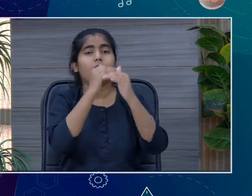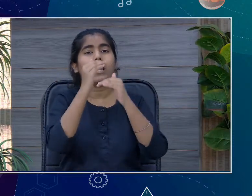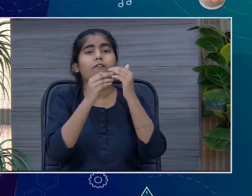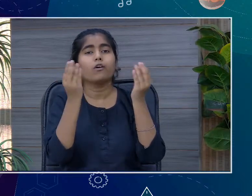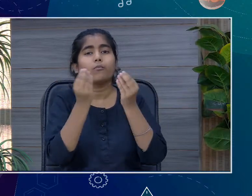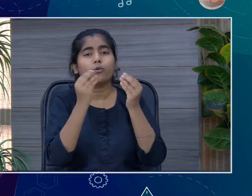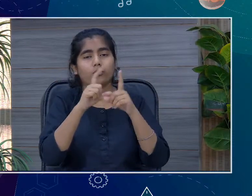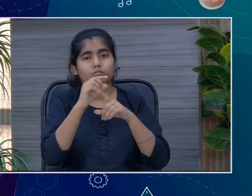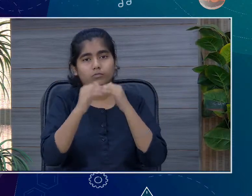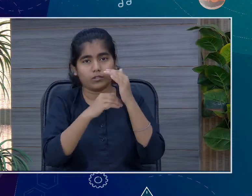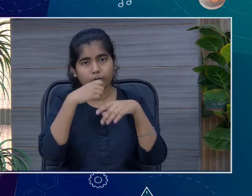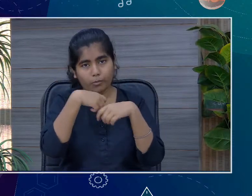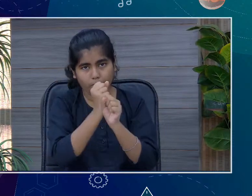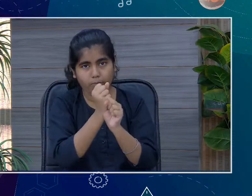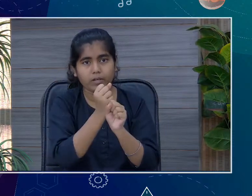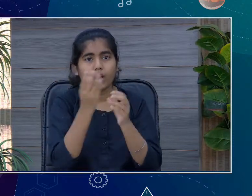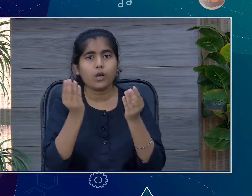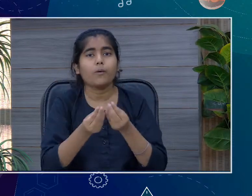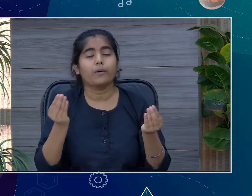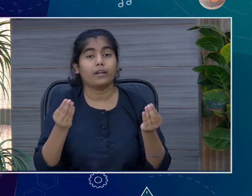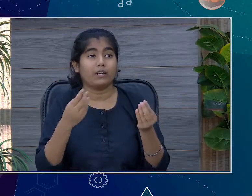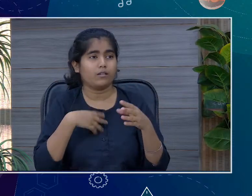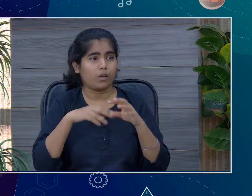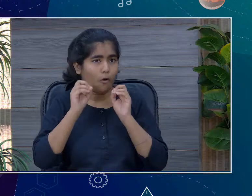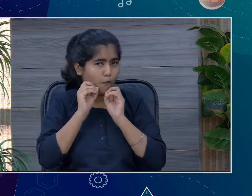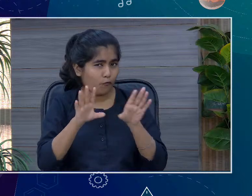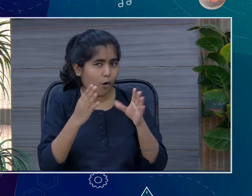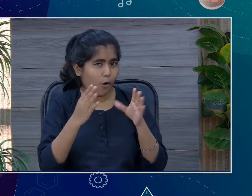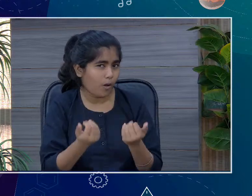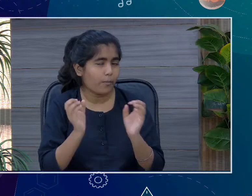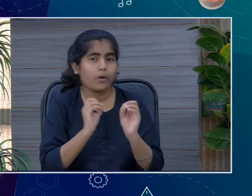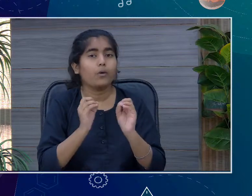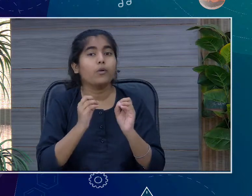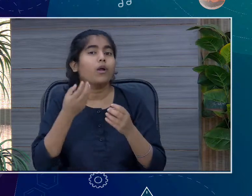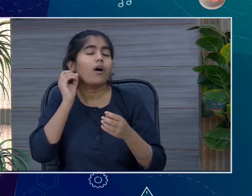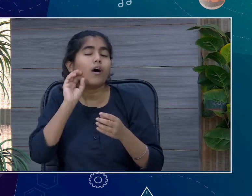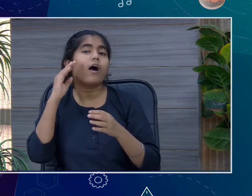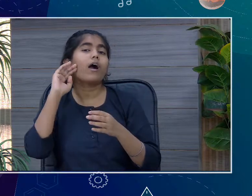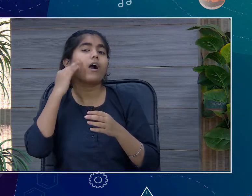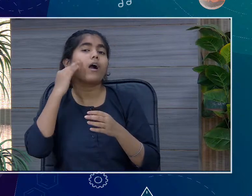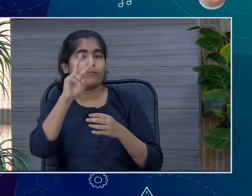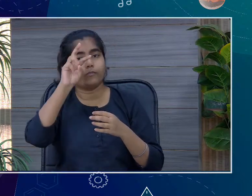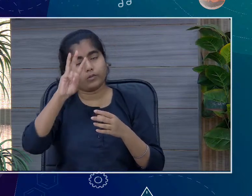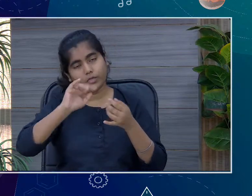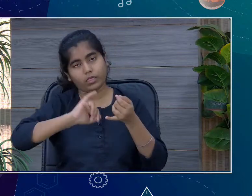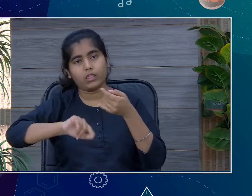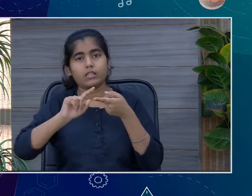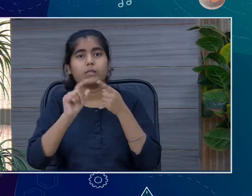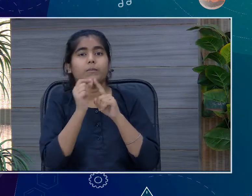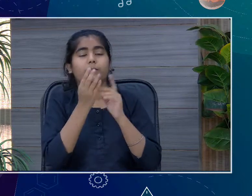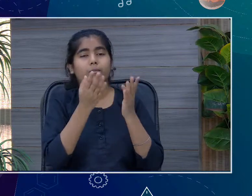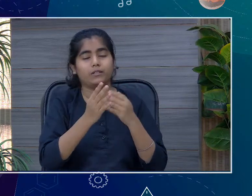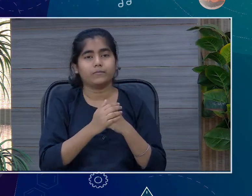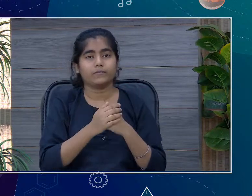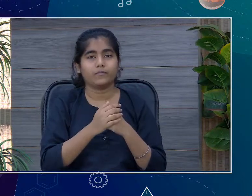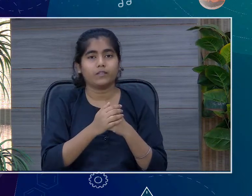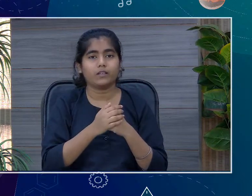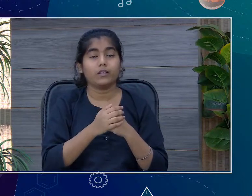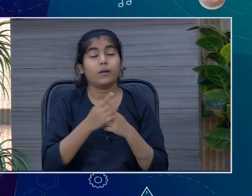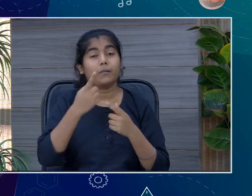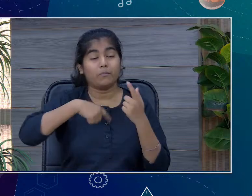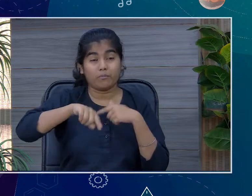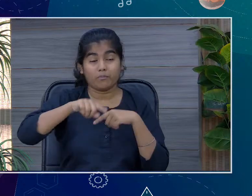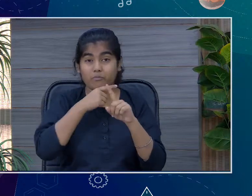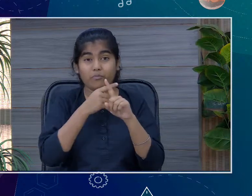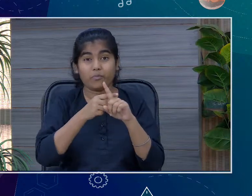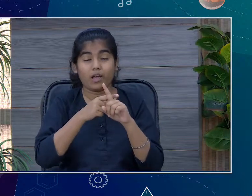वो मटेरियल क्या है इसका खुलासा हम नहीं करेंगे, इसके लिए हमें 23 सितंबर तक का इंतज़ार करना पड़ेगा। बट रेस्ट एश्योर्ड